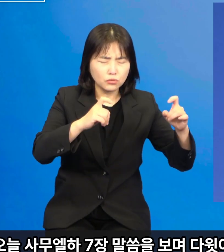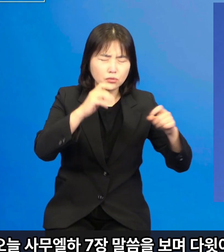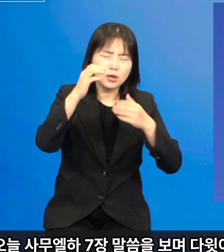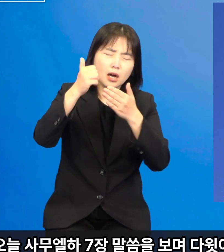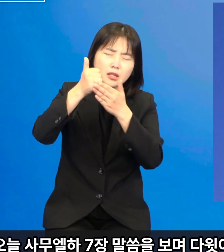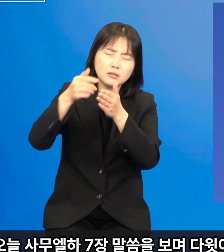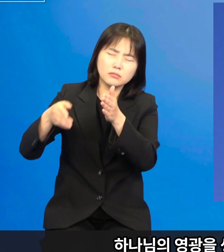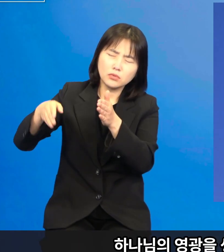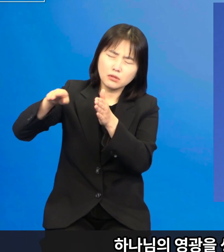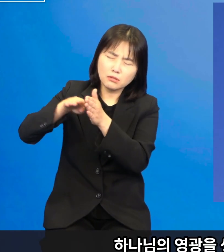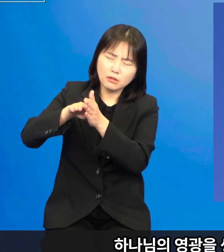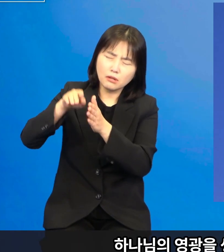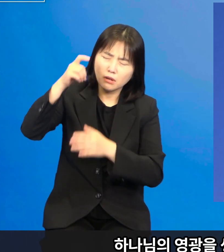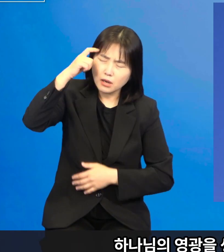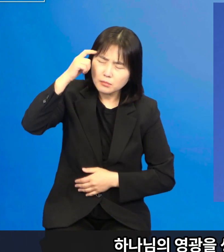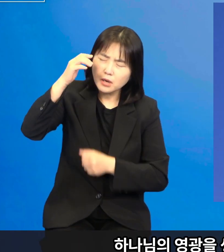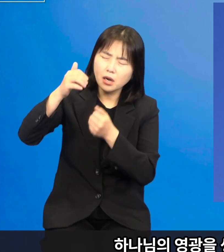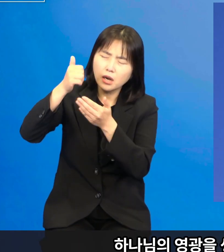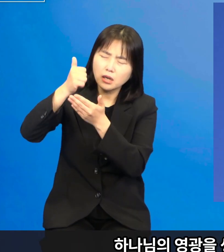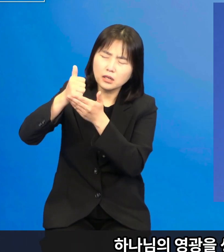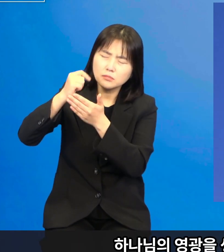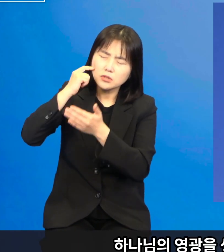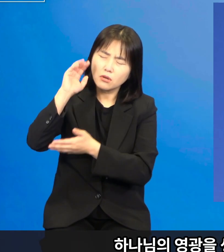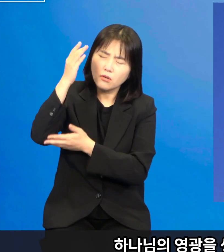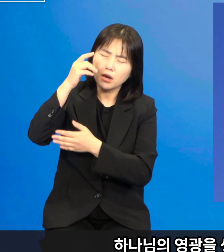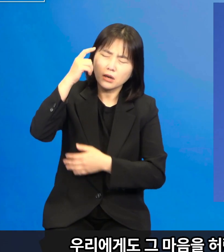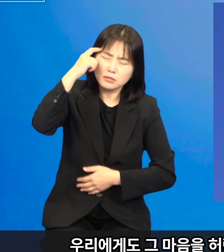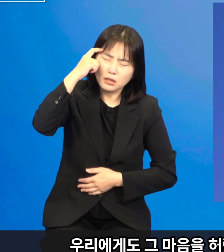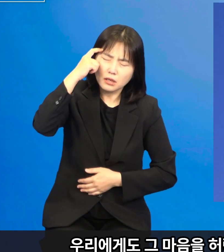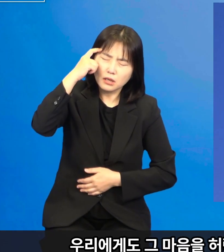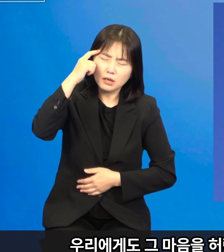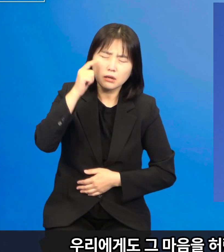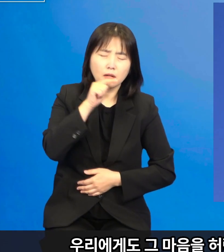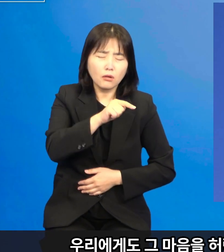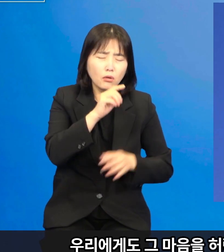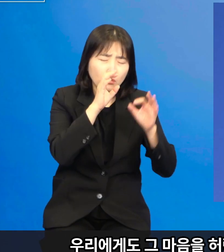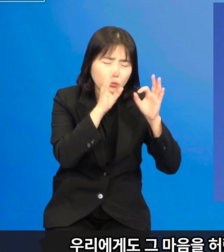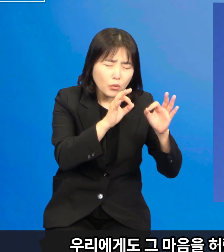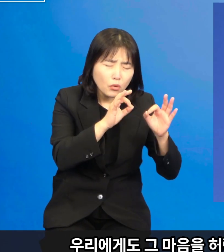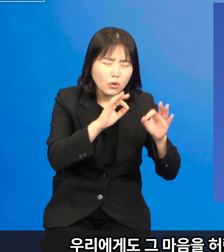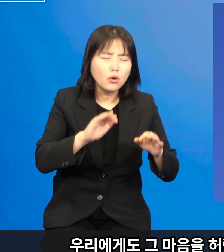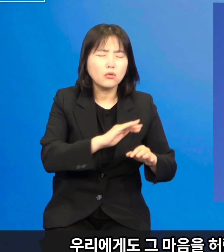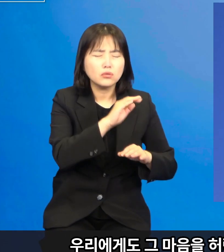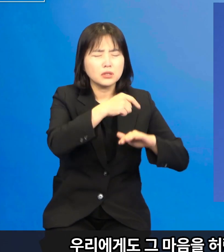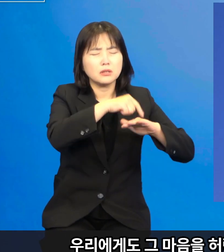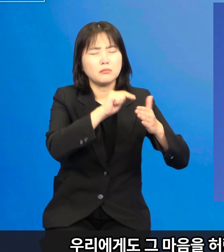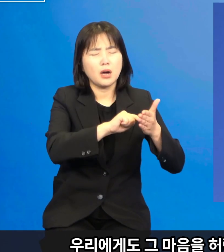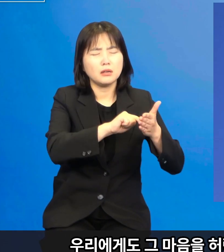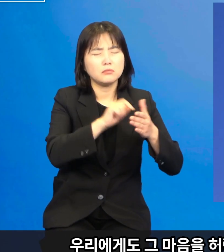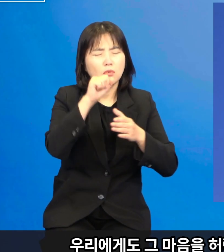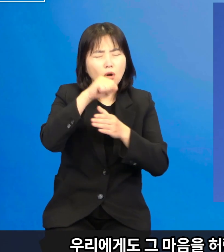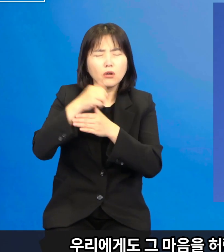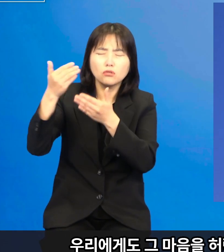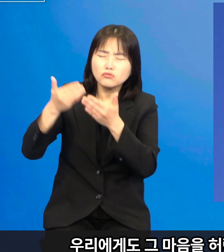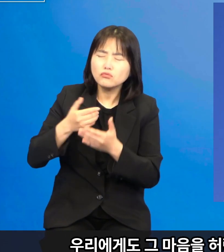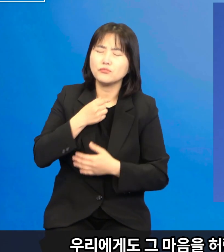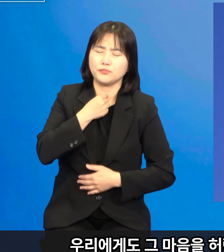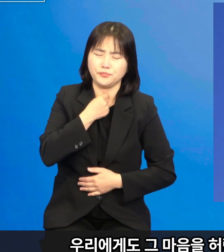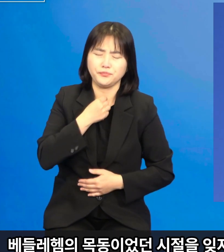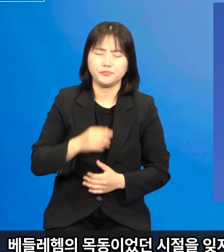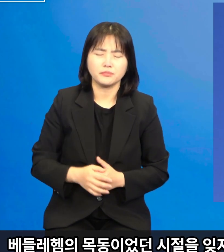하나님의 괴를 생각하며 하나님의 영광을 생각했던 것을 보며 우리에게도 그 마음을 허락하여 주시기를